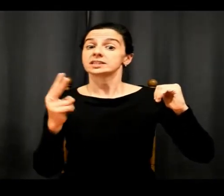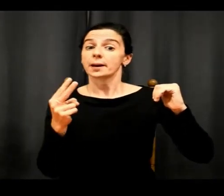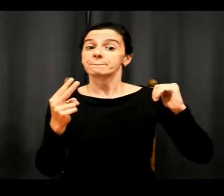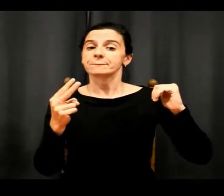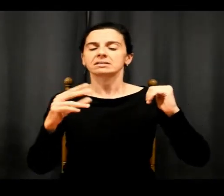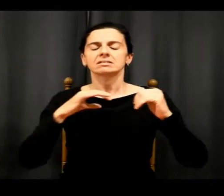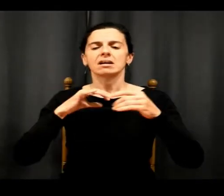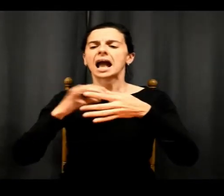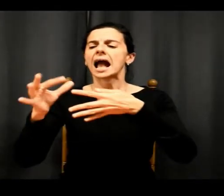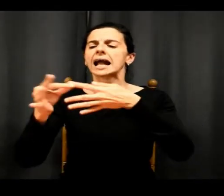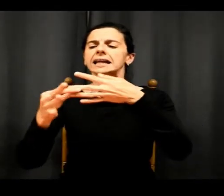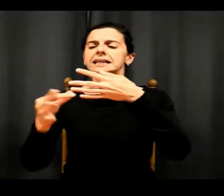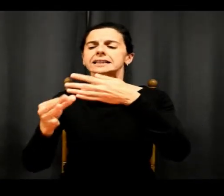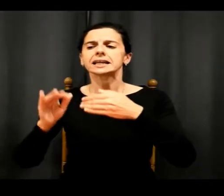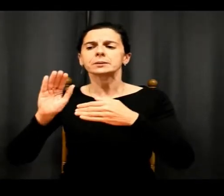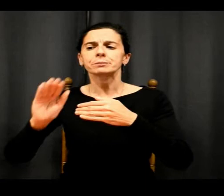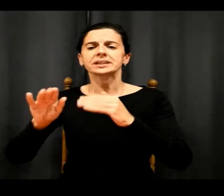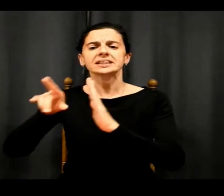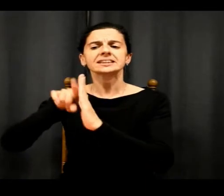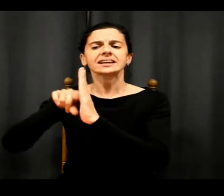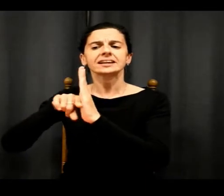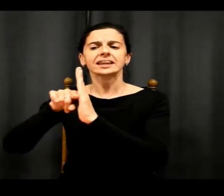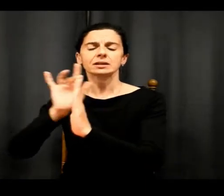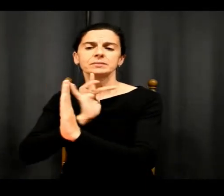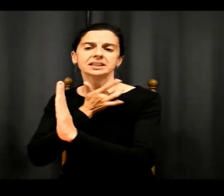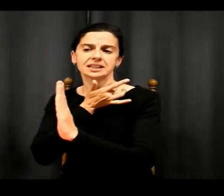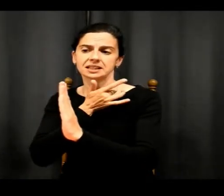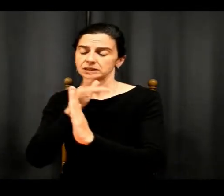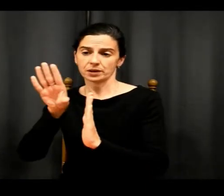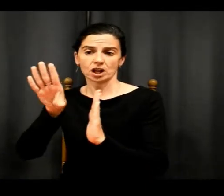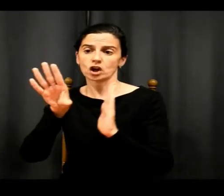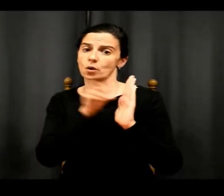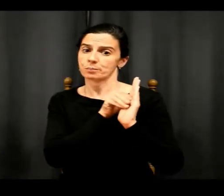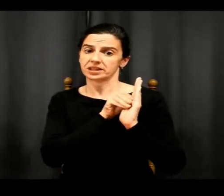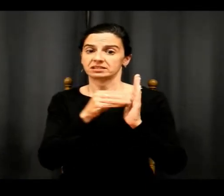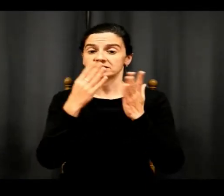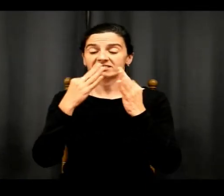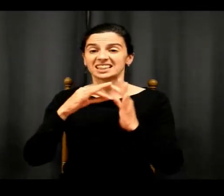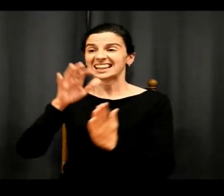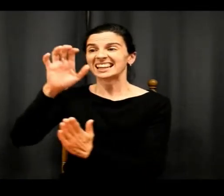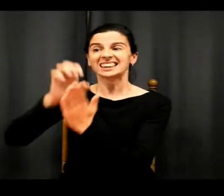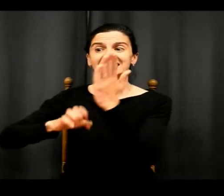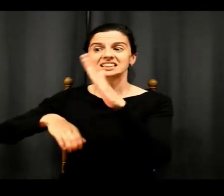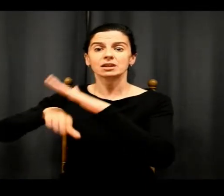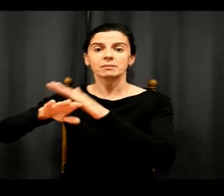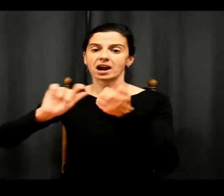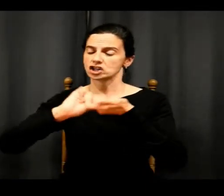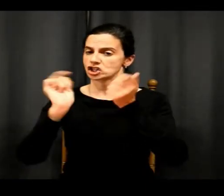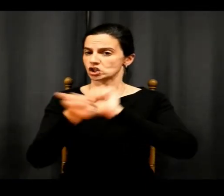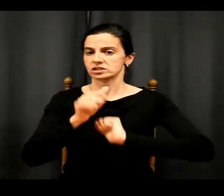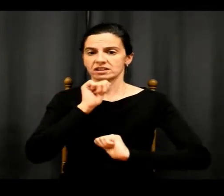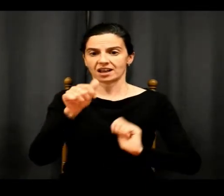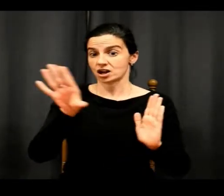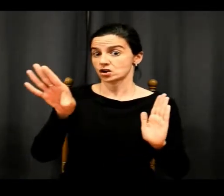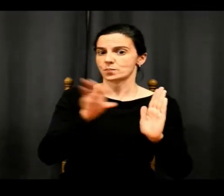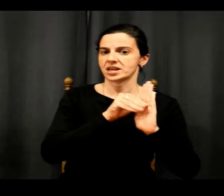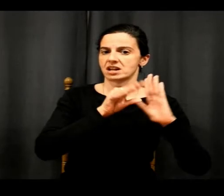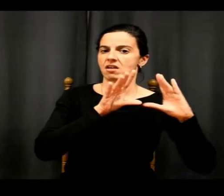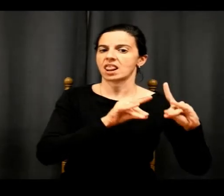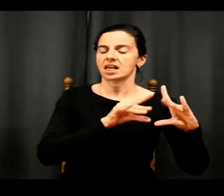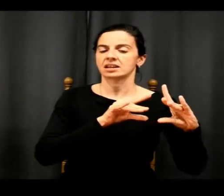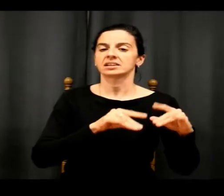de maîtrise. Là non plus, nous n'avons rien changé au texte de départ. Dans la grille d'évaluation, nous